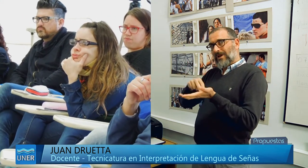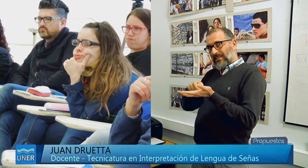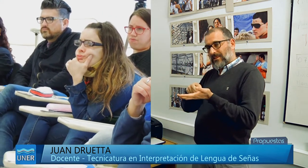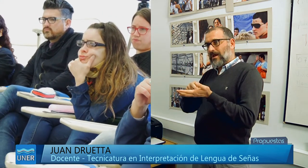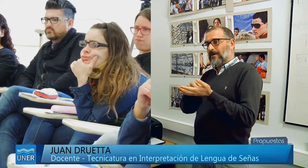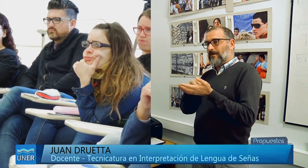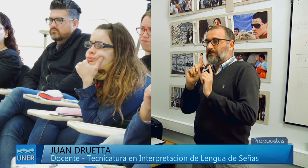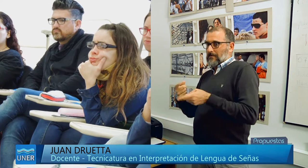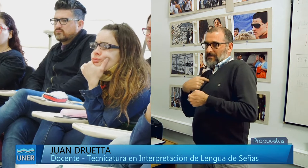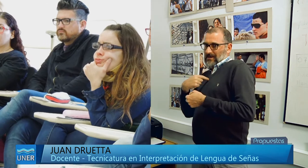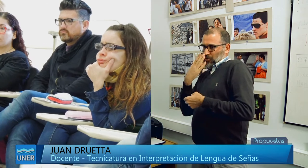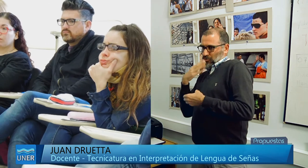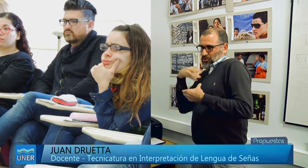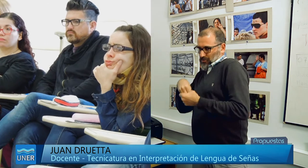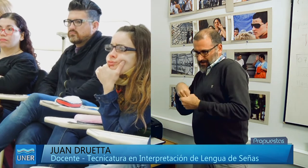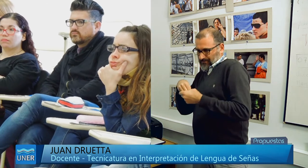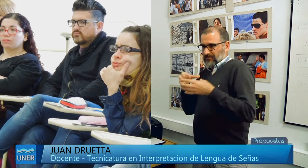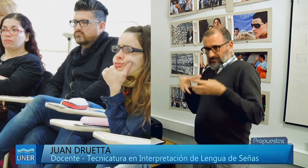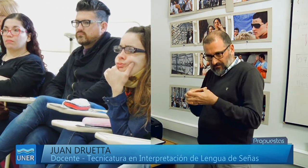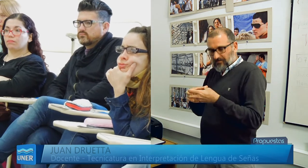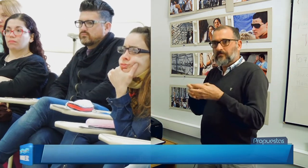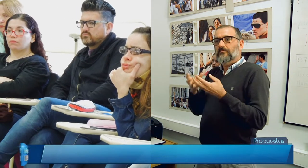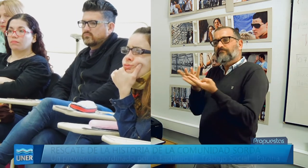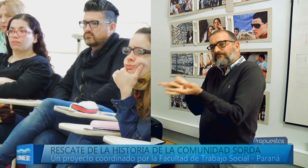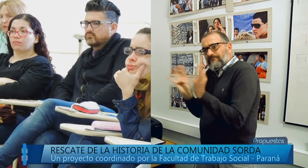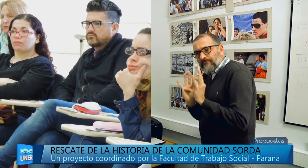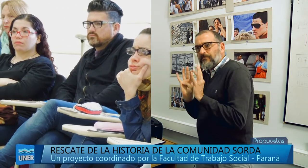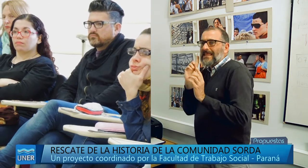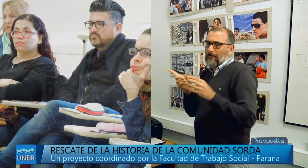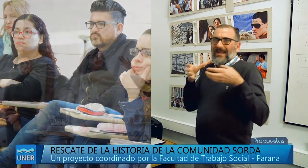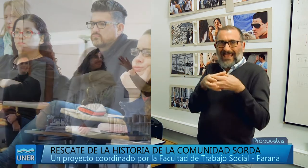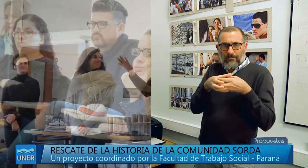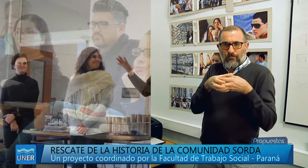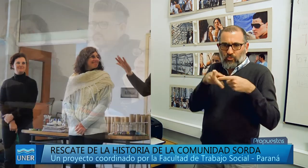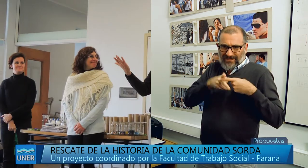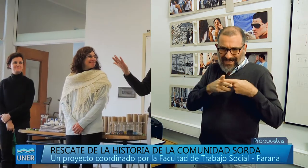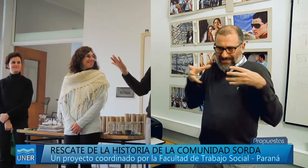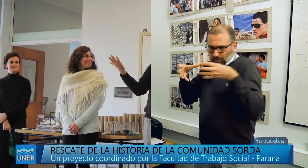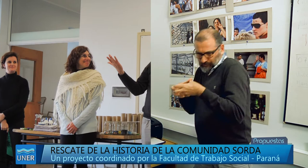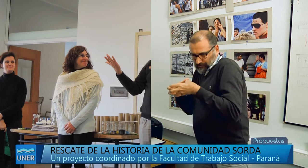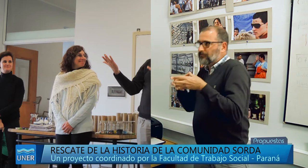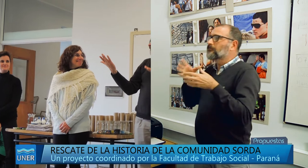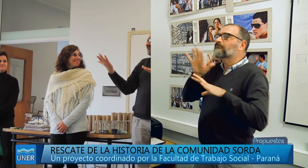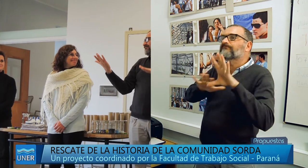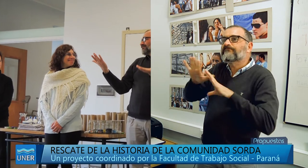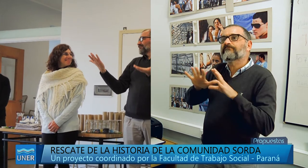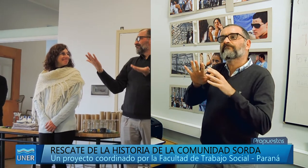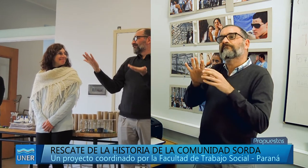Chaco y Salta. También Córdoba. Ese equipo, ese grupo, más el equipo de referencia,